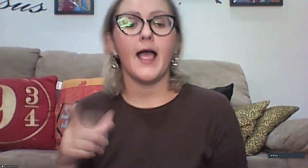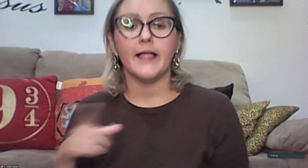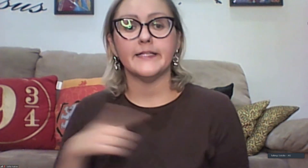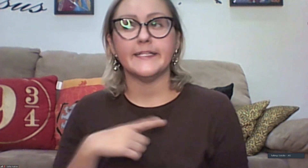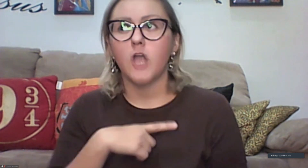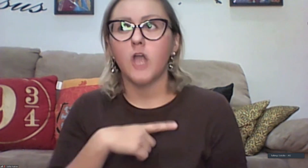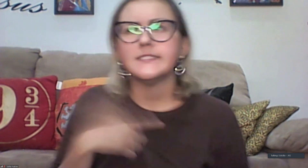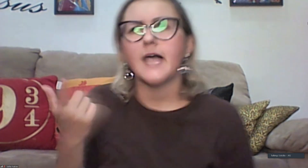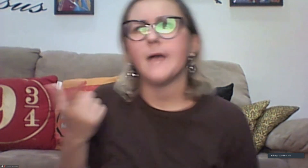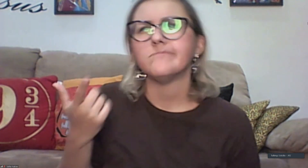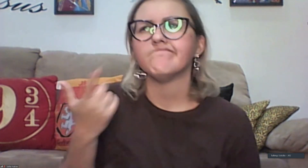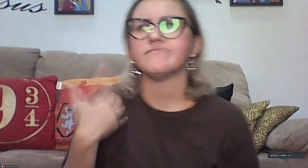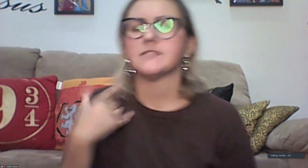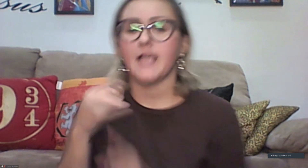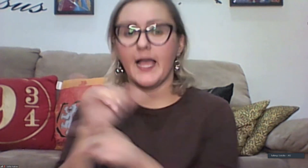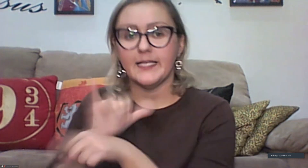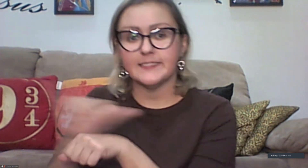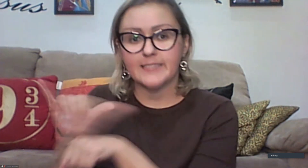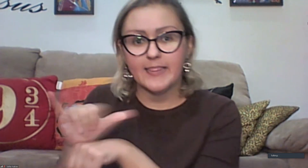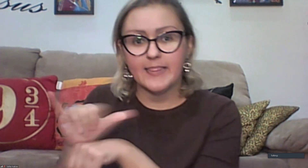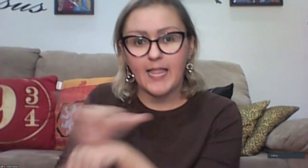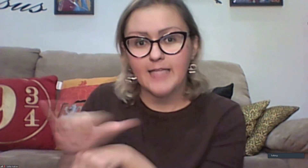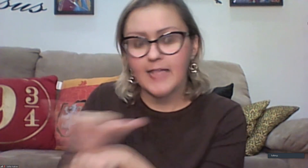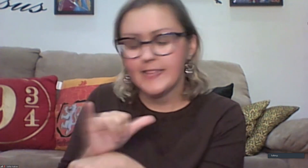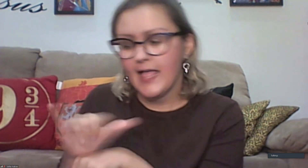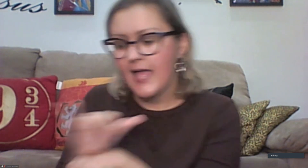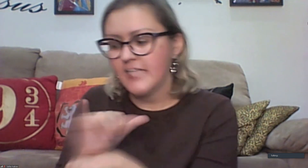Pensa agora, por exemplo, o governo de São Paulo